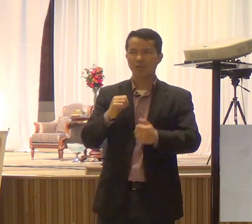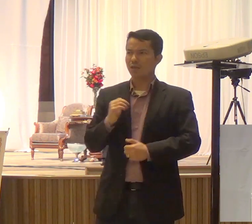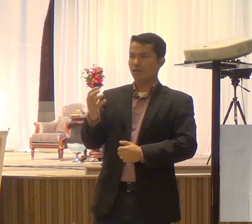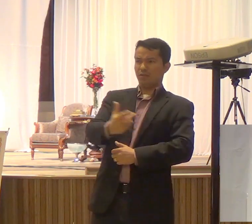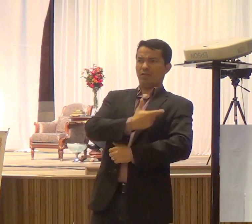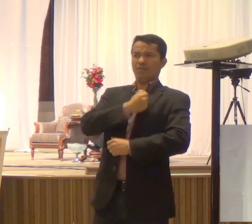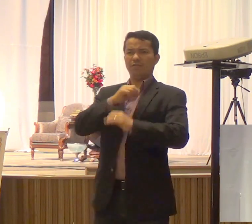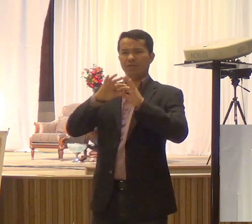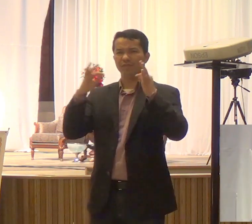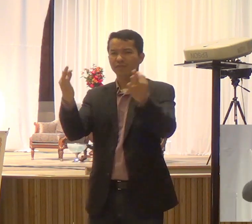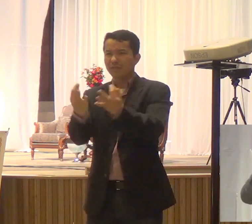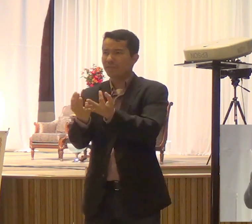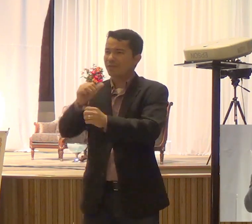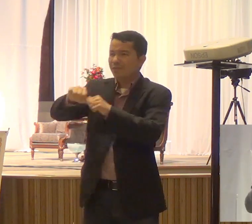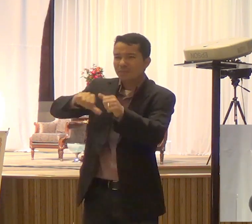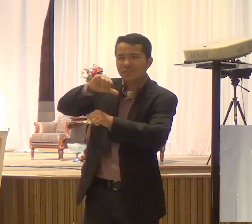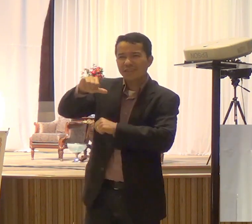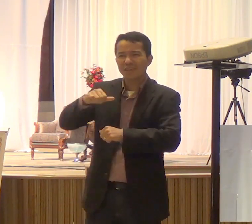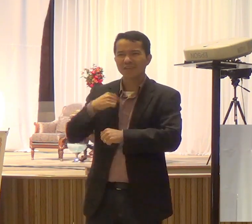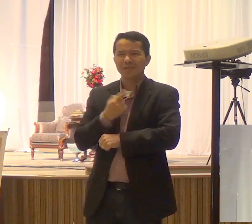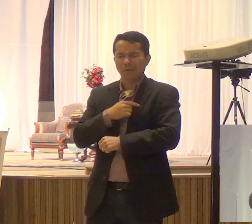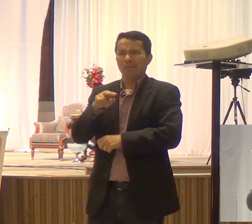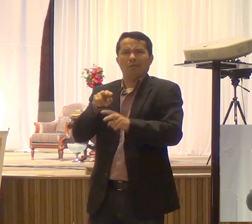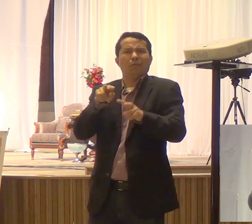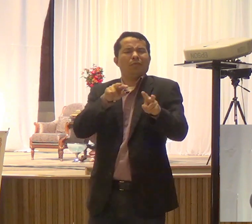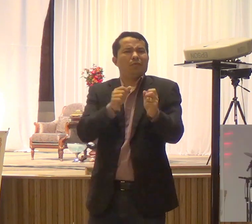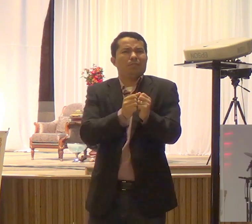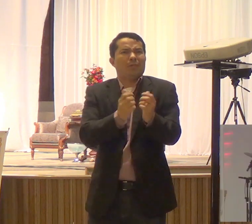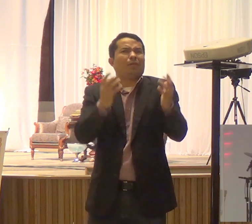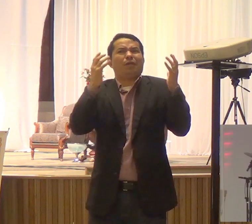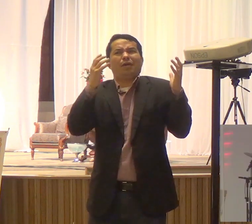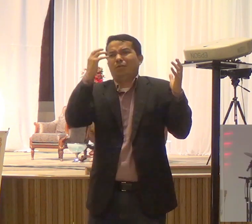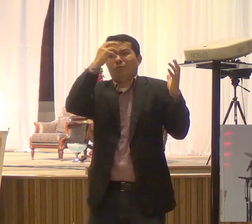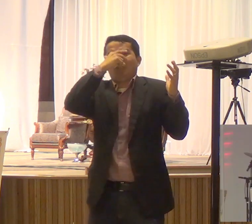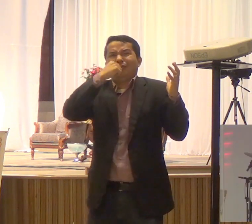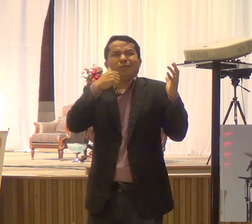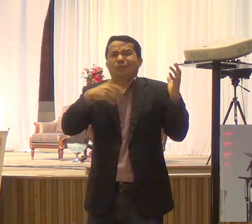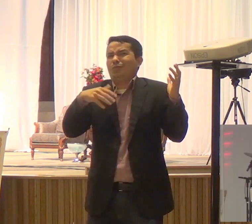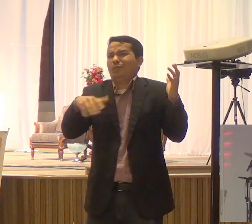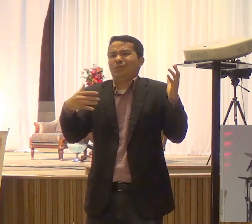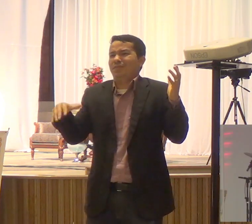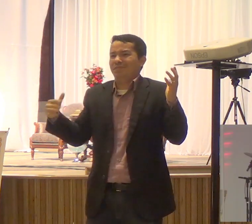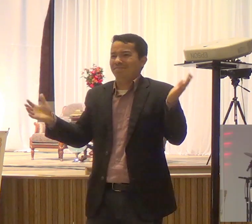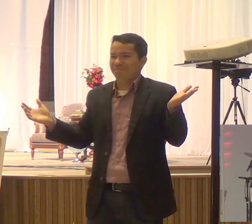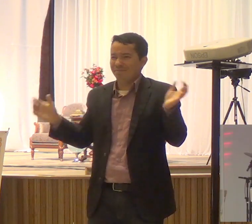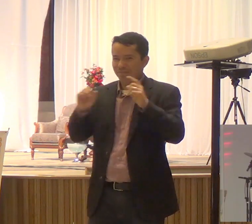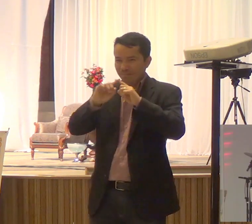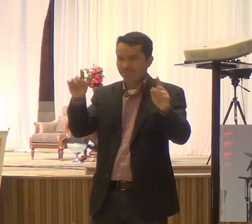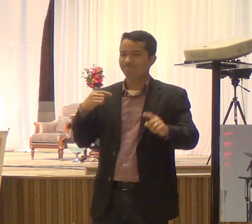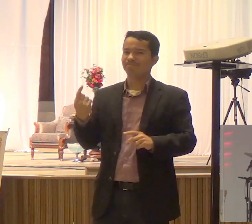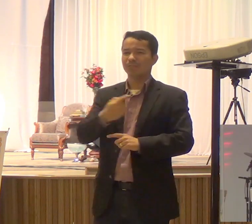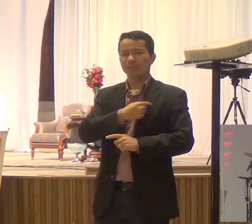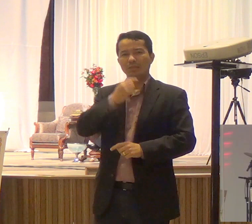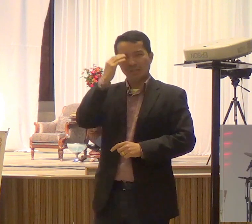Jesus, famílias que são transformadas, coisas lindas de Deus que acontecem na vida da gente, ao nosso redor. E sabe qual é a conclusão que a